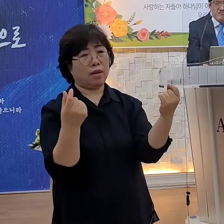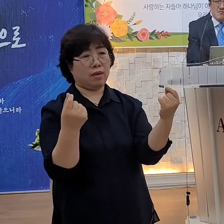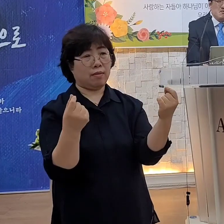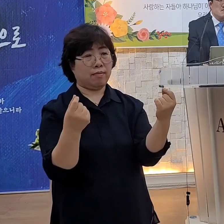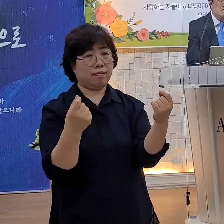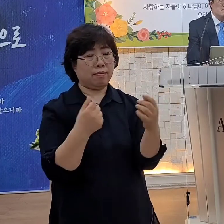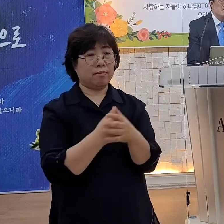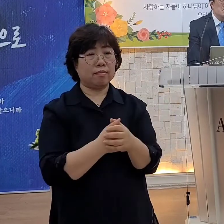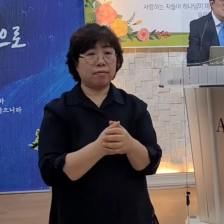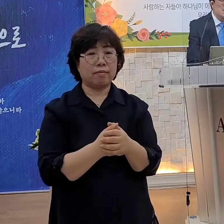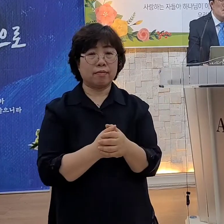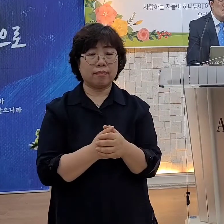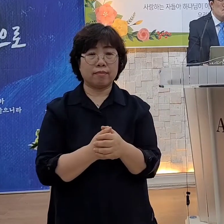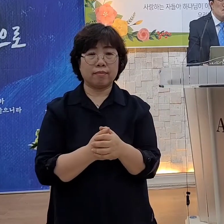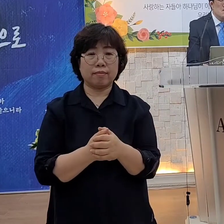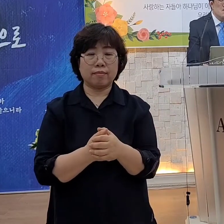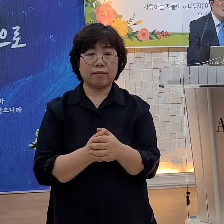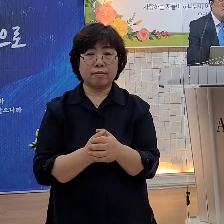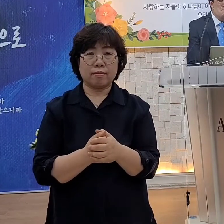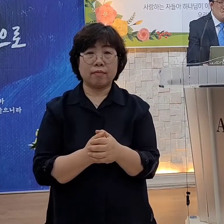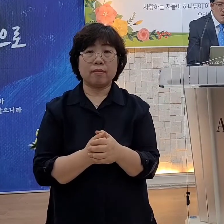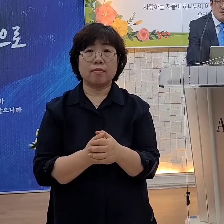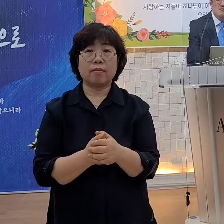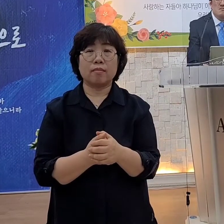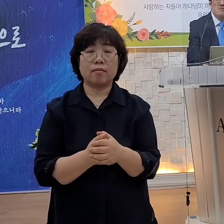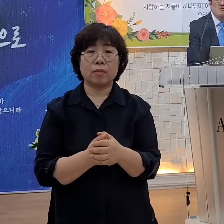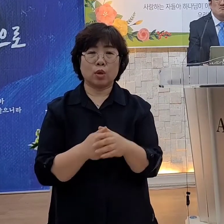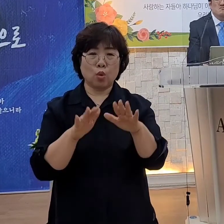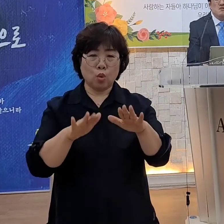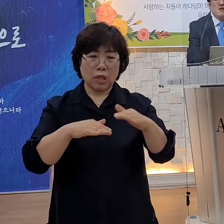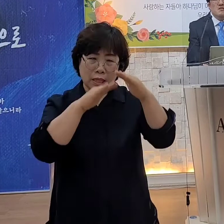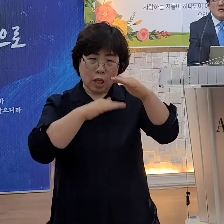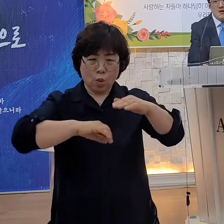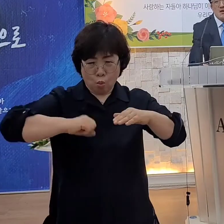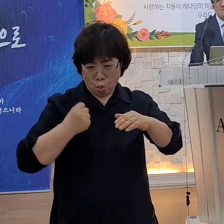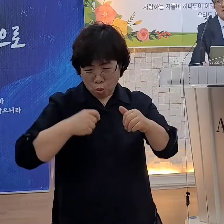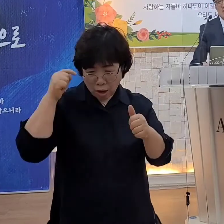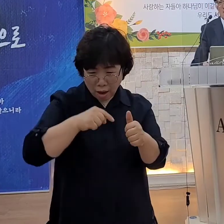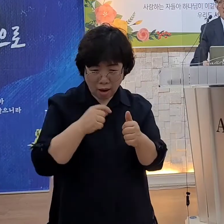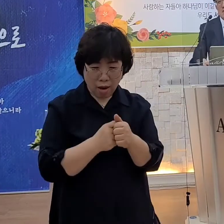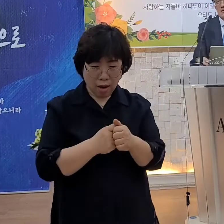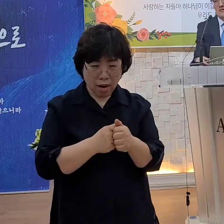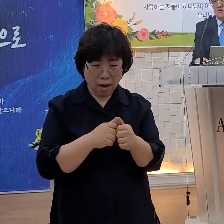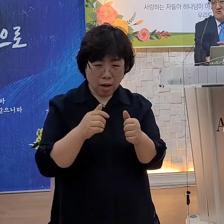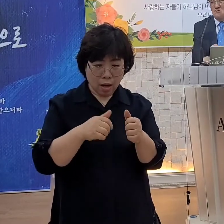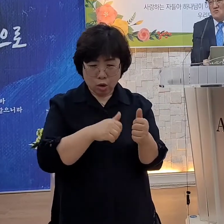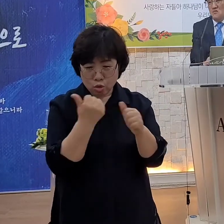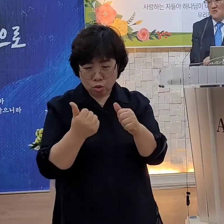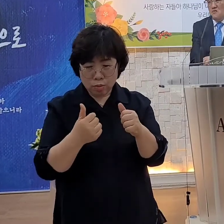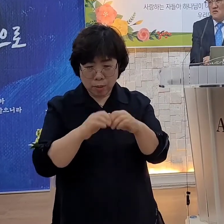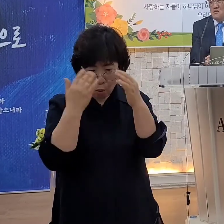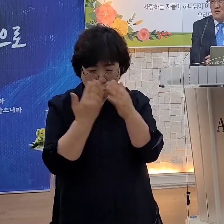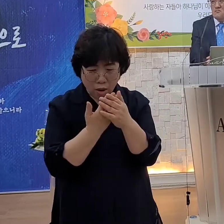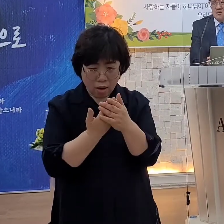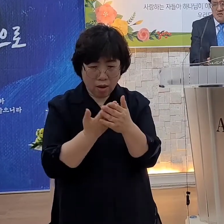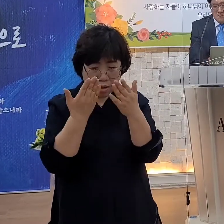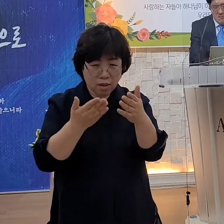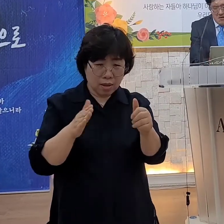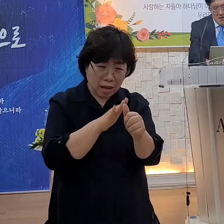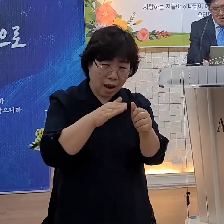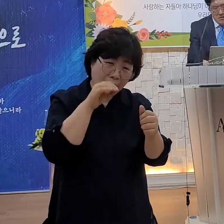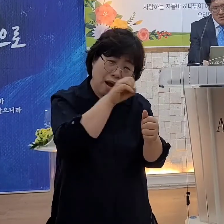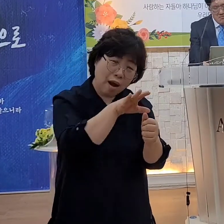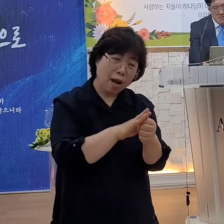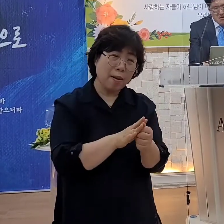것인데요. 여러분, 조금 오늘 이 복종하라 그러고 죽기까지 사랑하라고 한 그 이유를 여러분들이